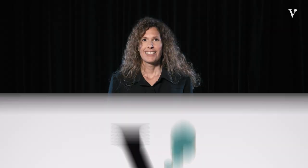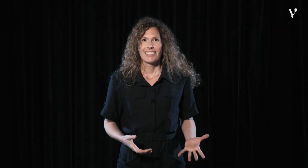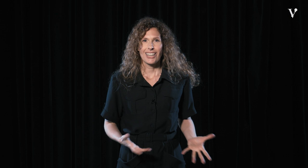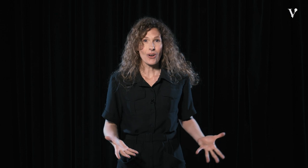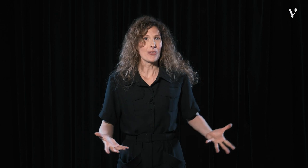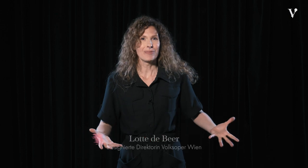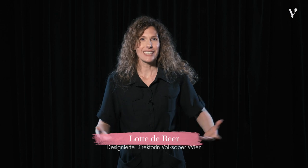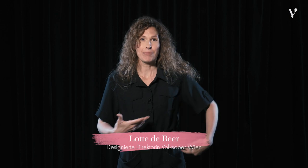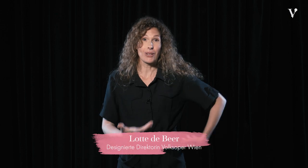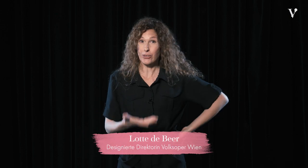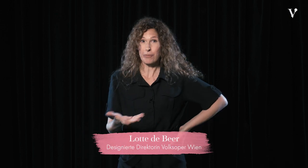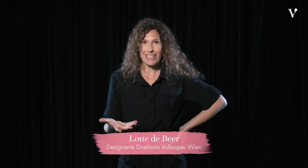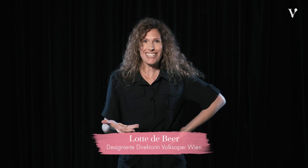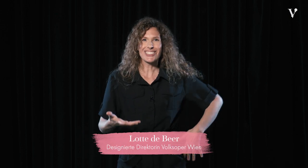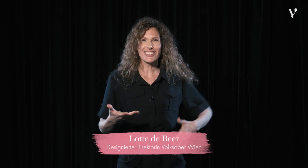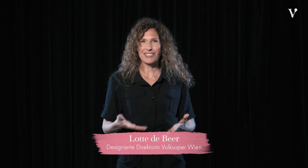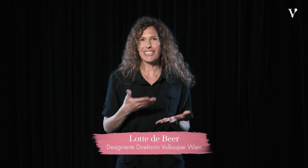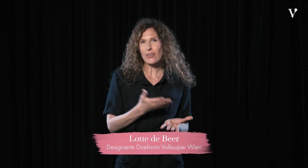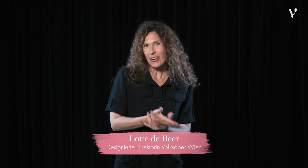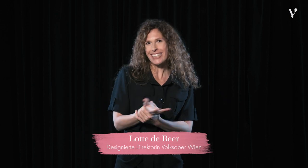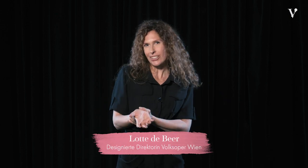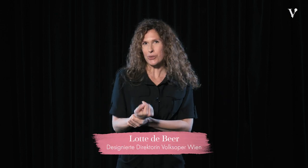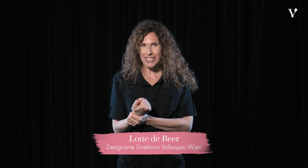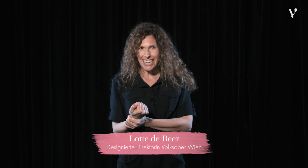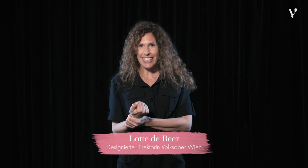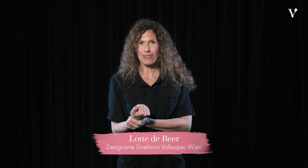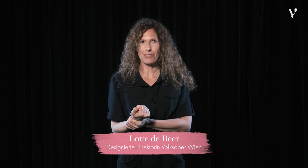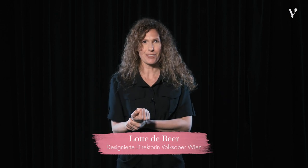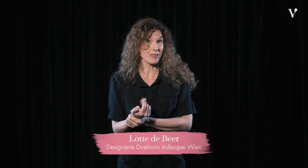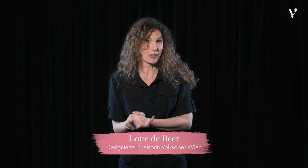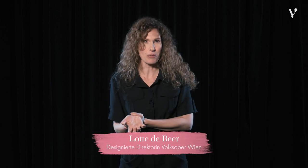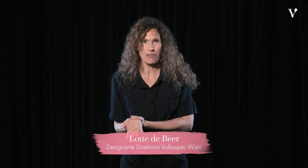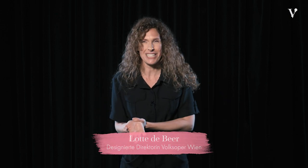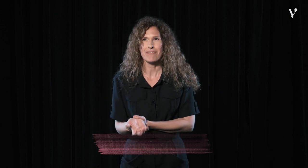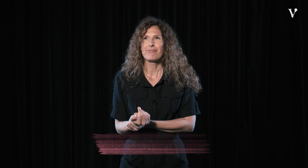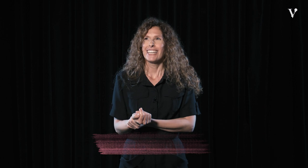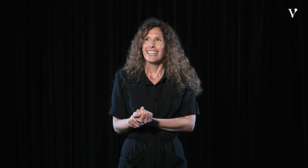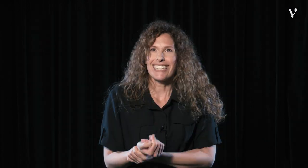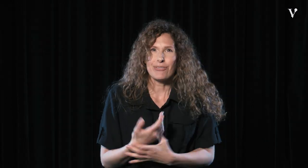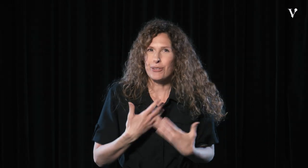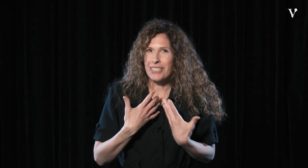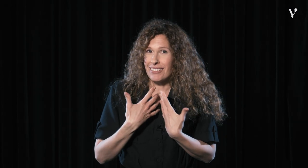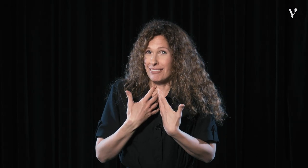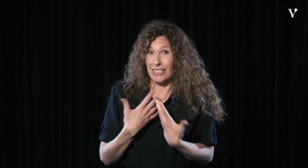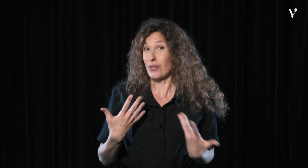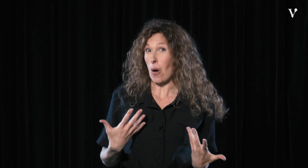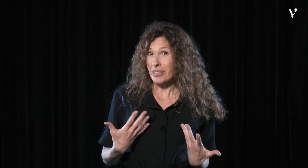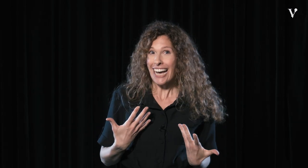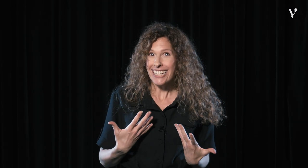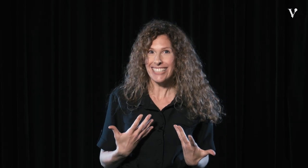Hallo, ich bin Lotte de Bär und ich werde die neue Direktorin sein von der Volksoper Wien. Ich fühle mich sehr willkommen geheißen